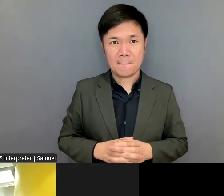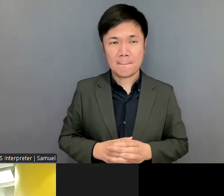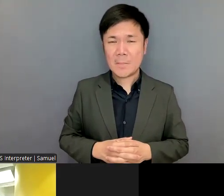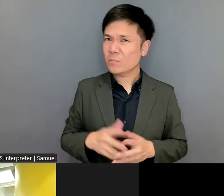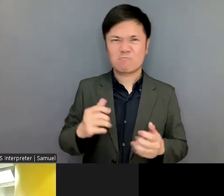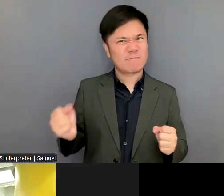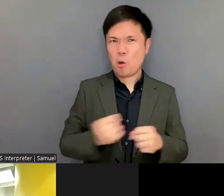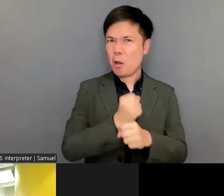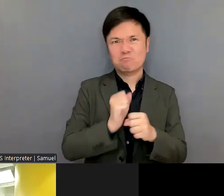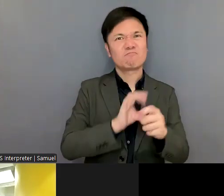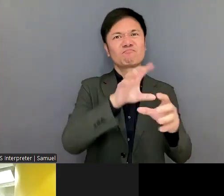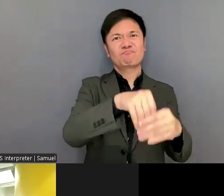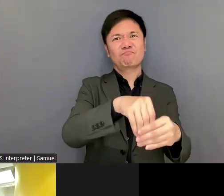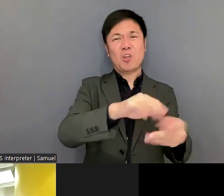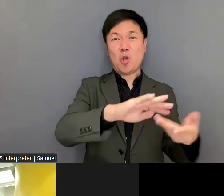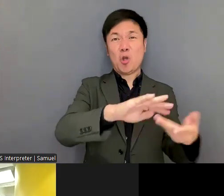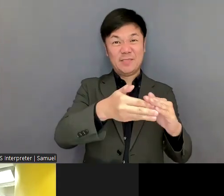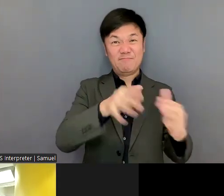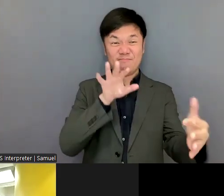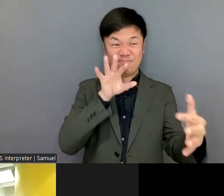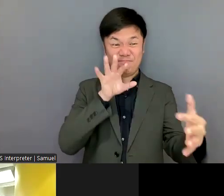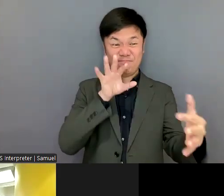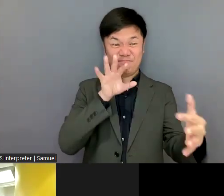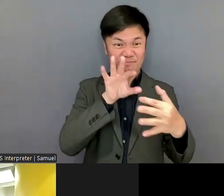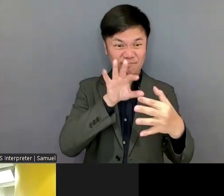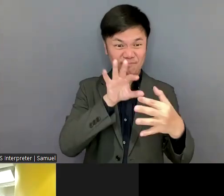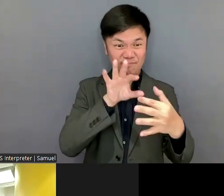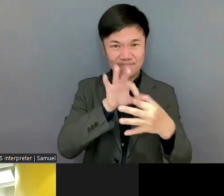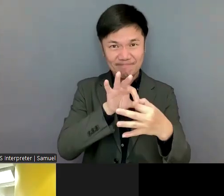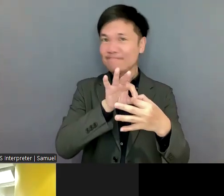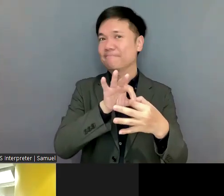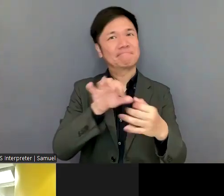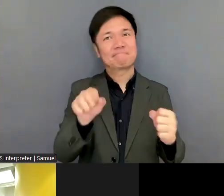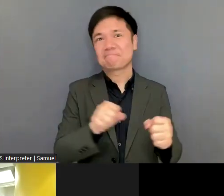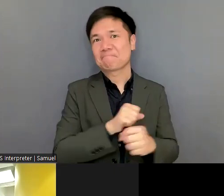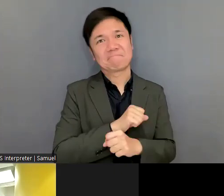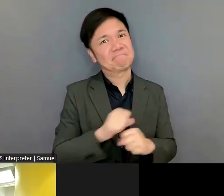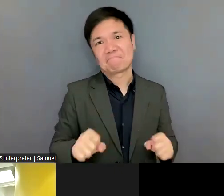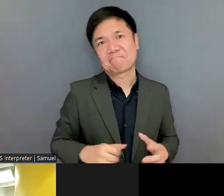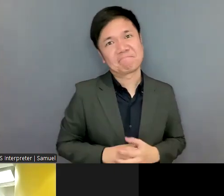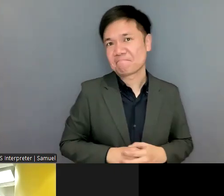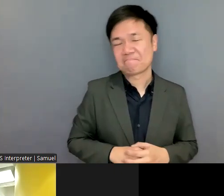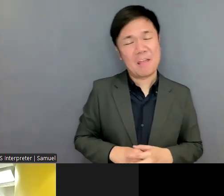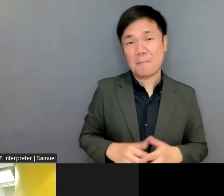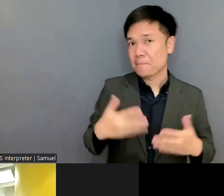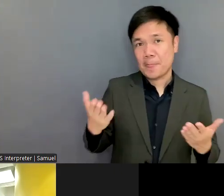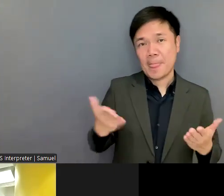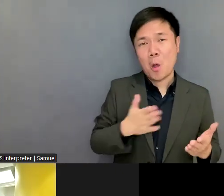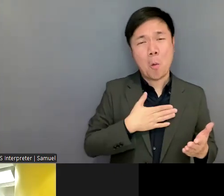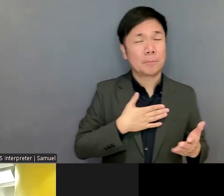ser nosotros limitados de cometer We, errores, since por we decirlo have, así, pues we obviamente are no limited to maduramos y commit, también